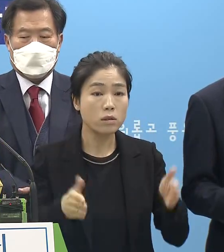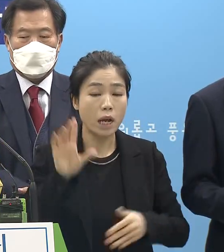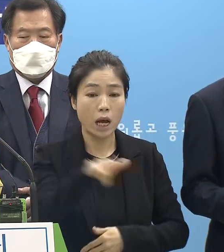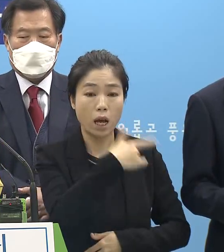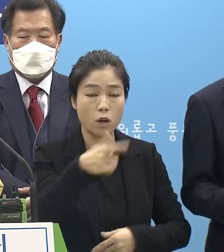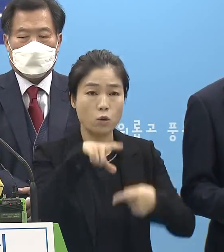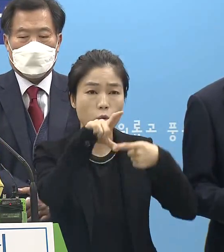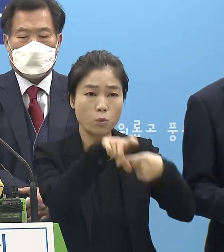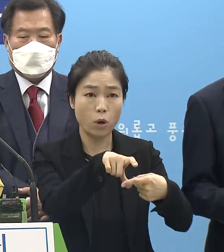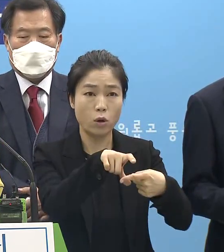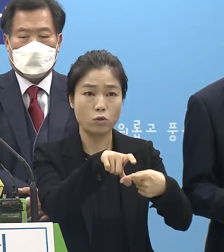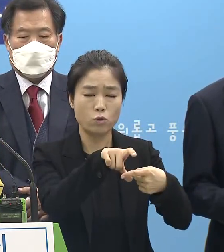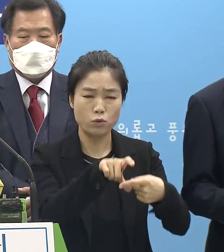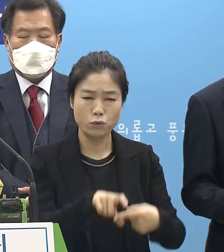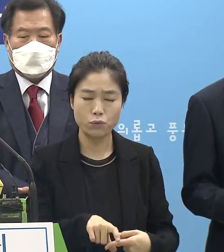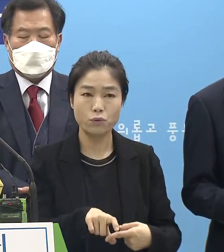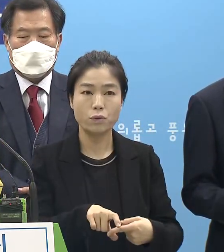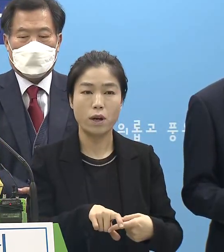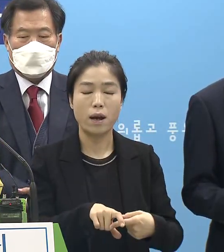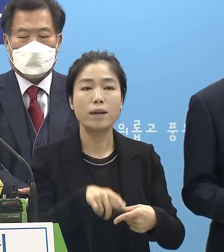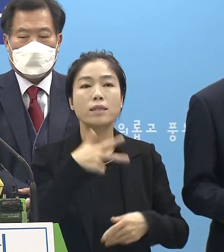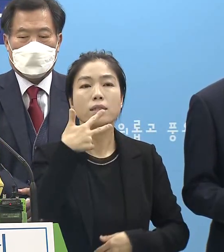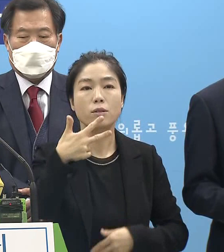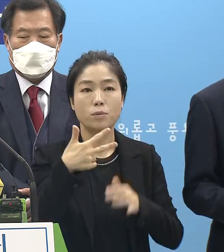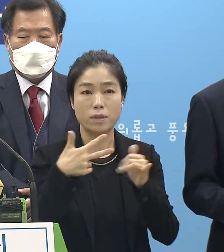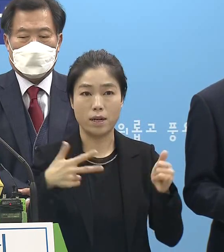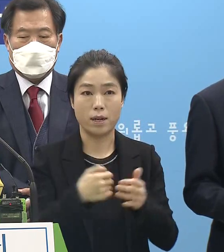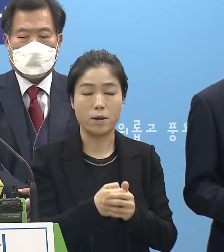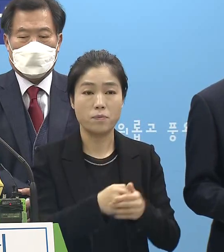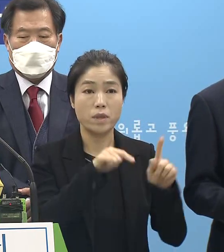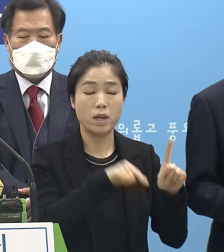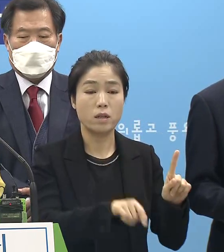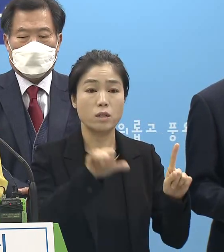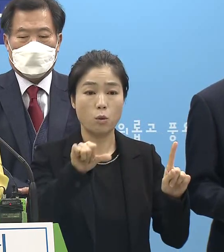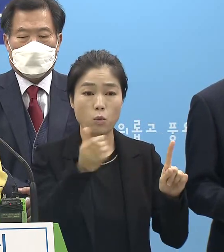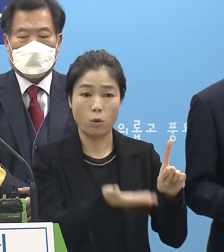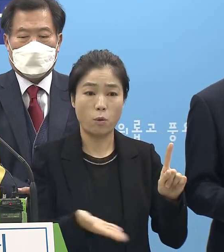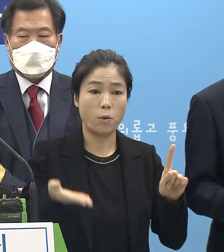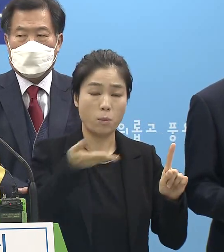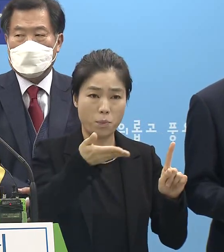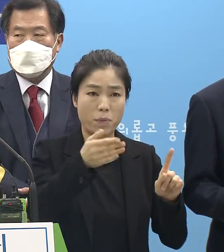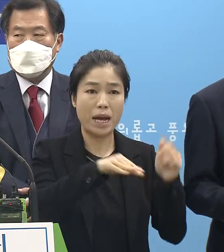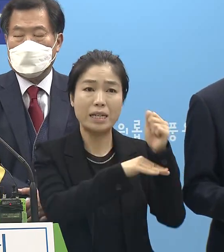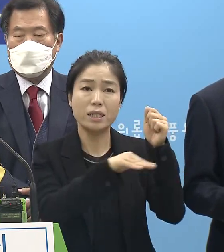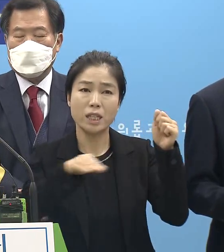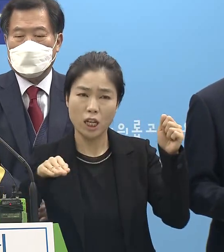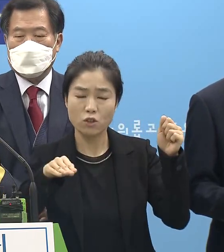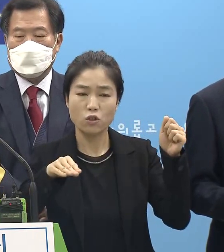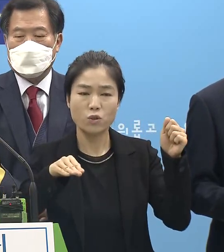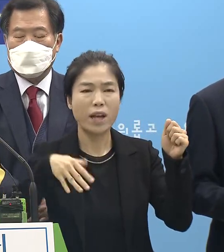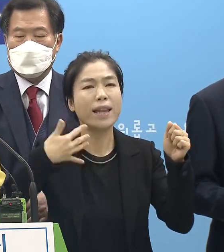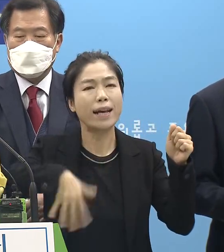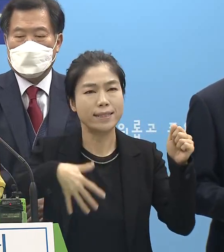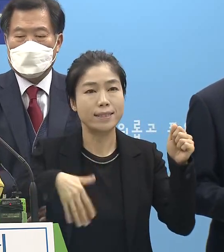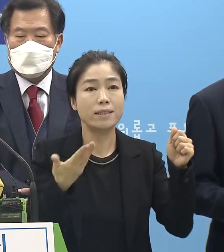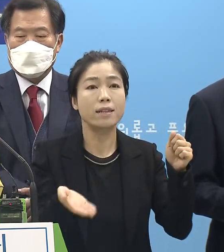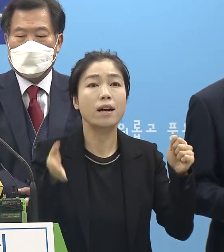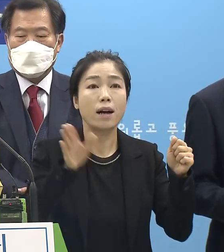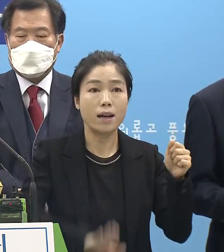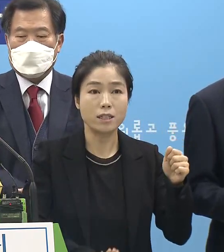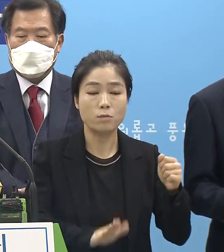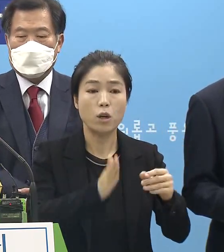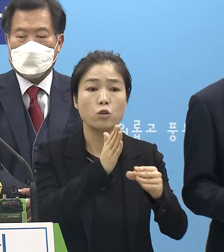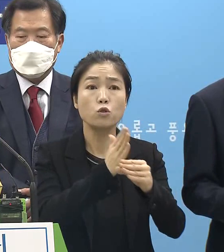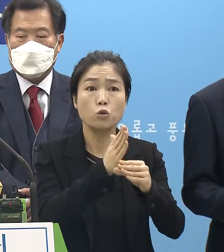하루 평균 확진자가 평균 7명으로 1.5단계 격상 기준에는 못 미치지만